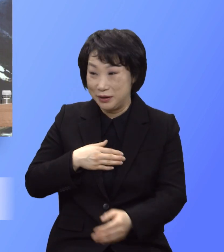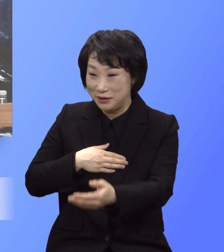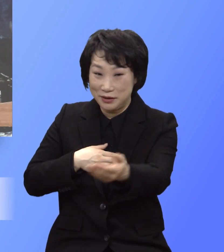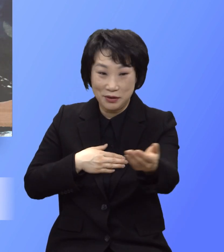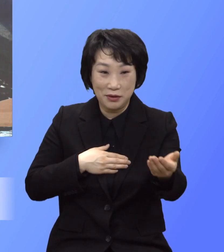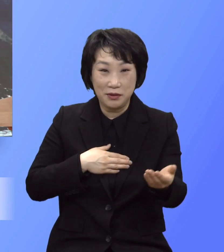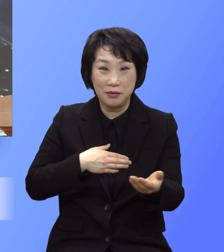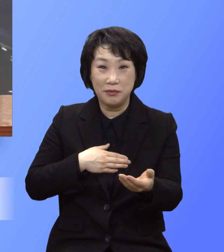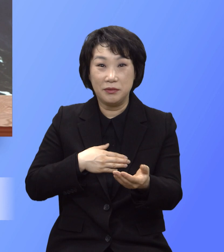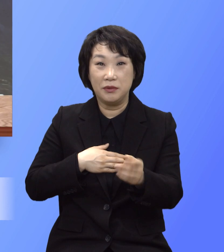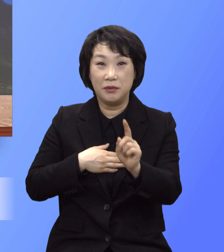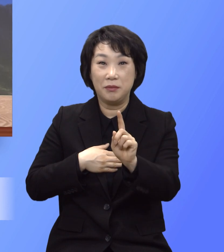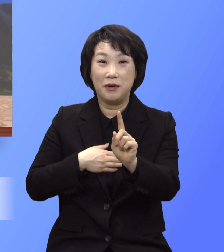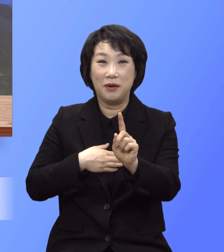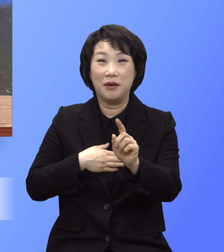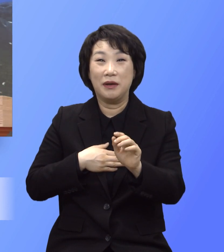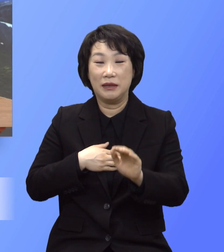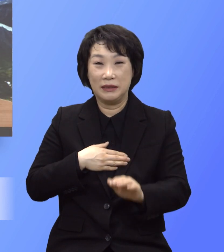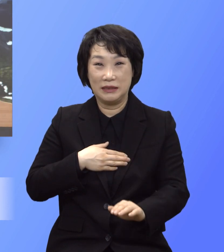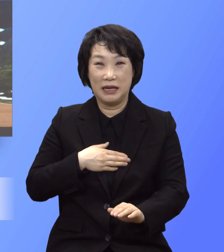나라는,